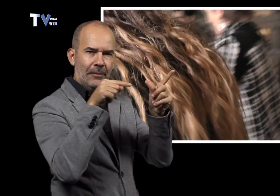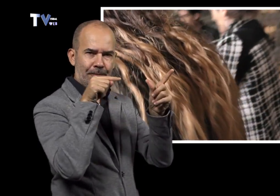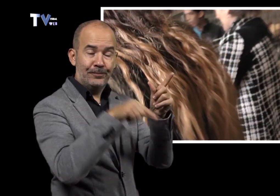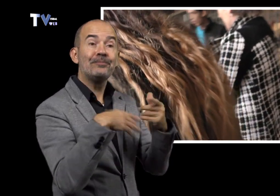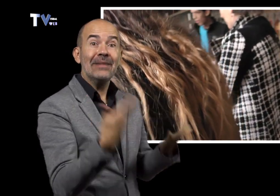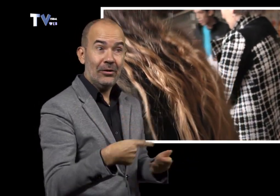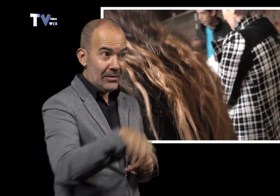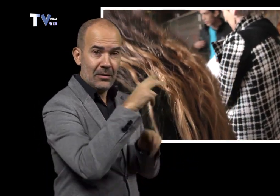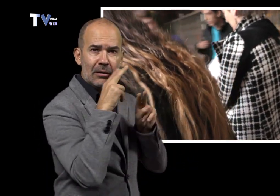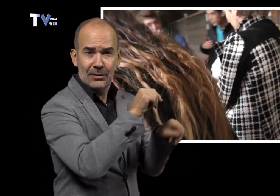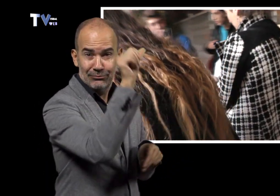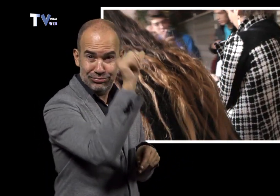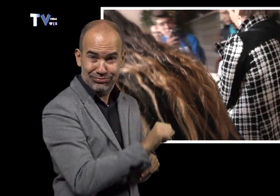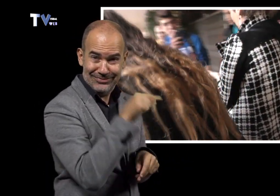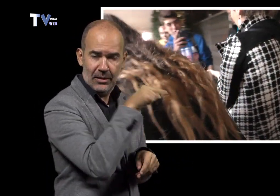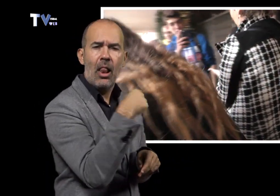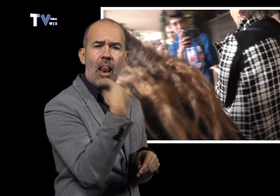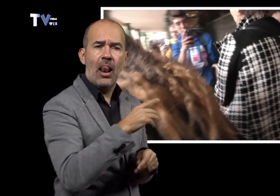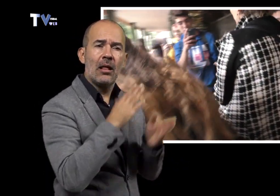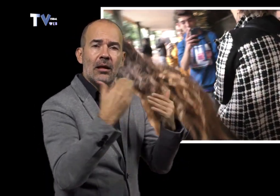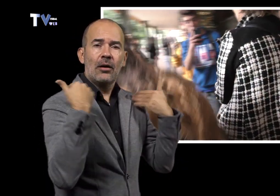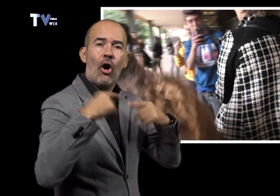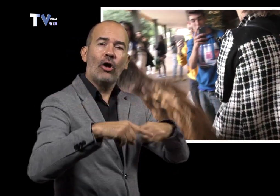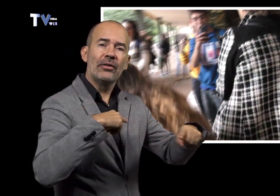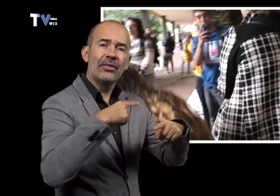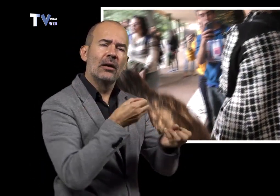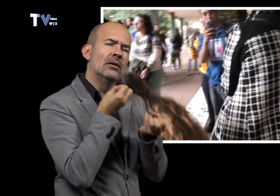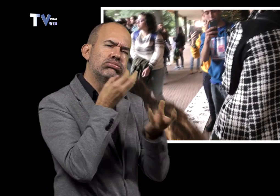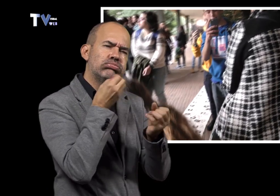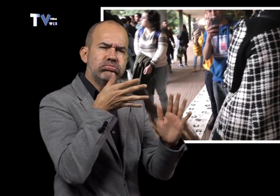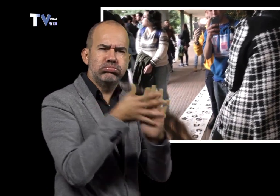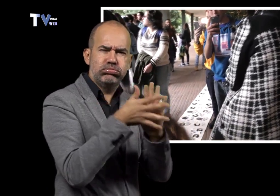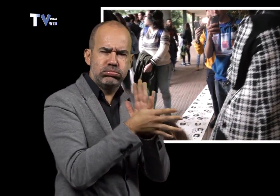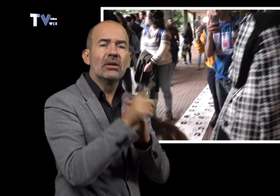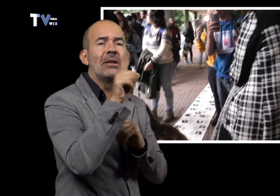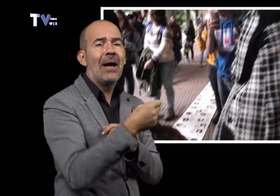de la problemàtica. Per això ara podreu veure tots els vídeos de la coordinació, tots explicant, també